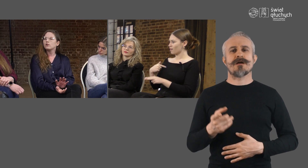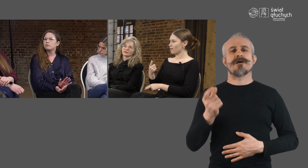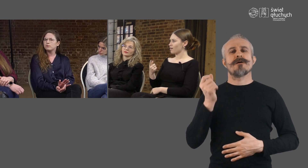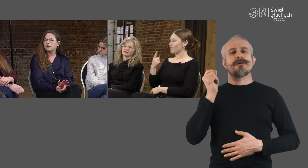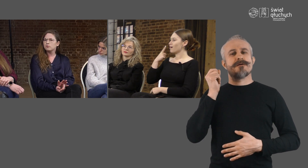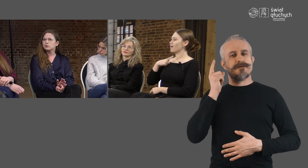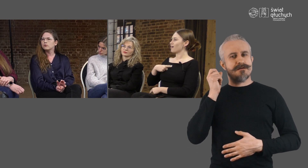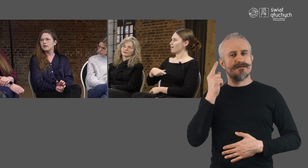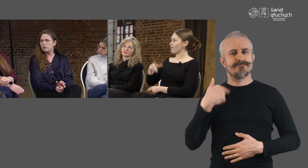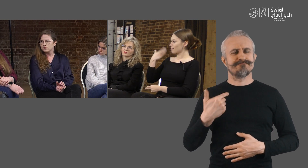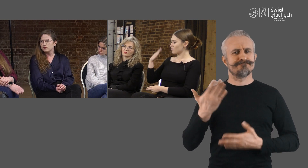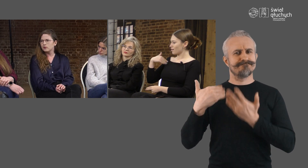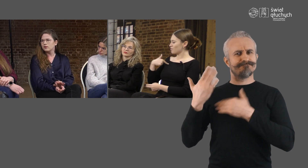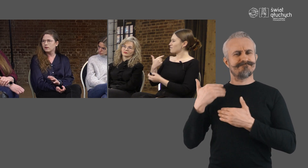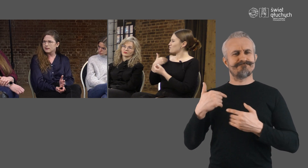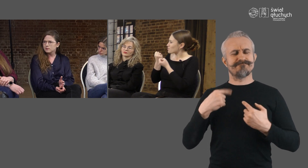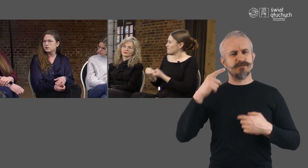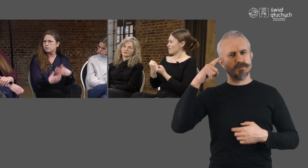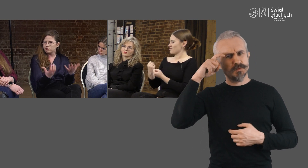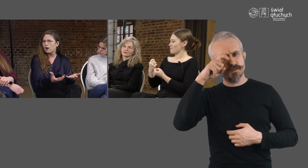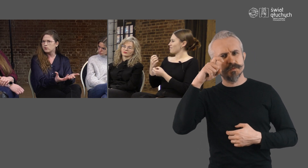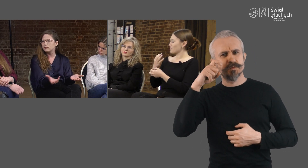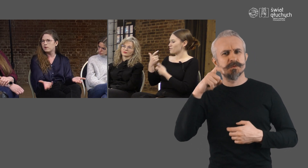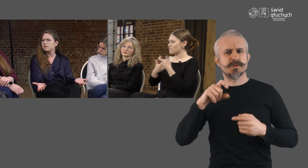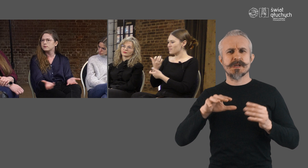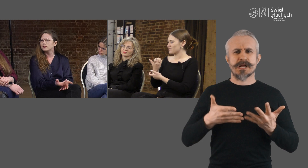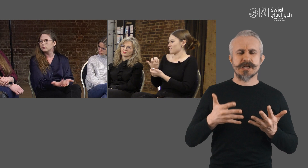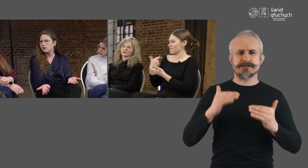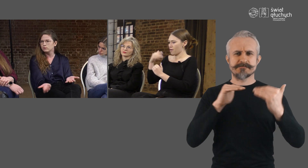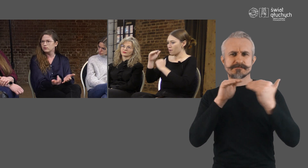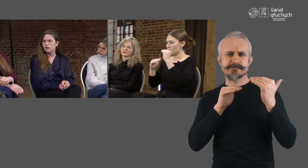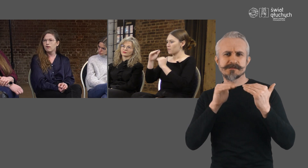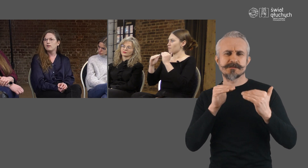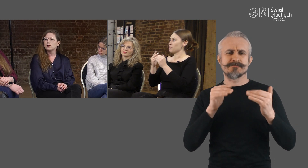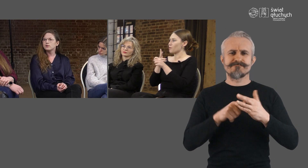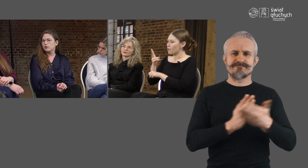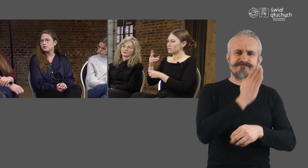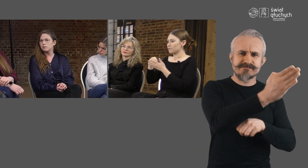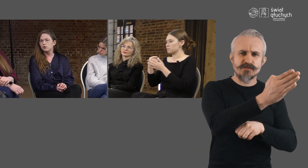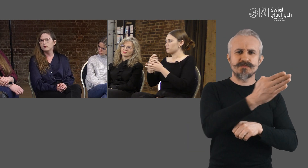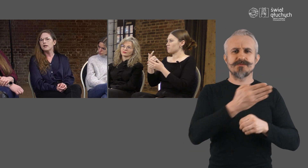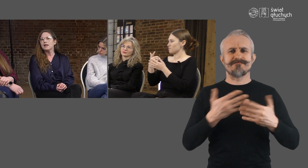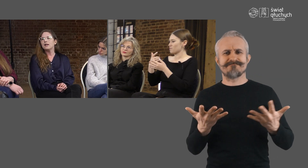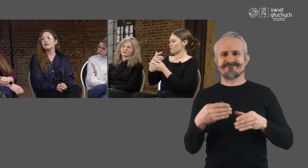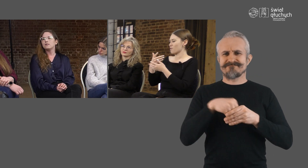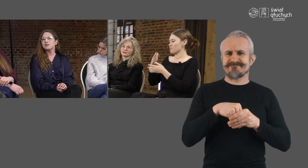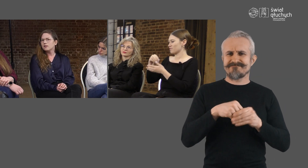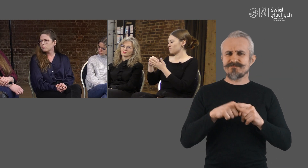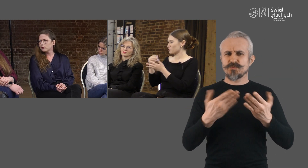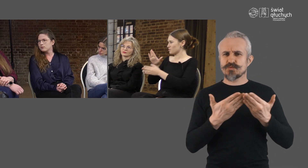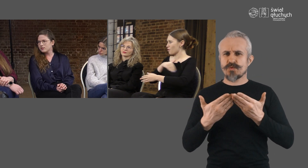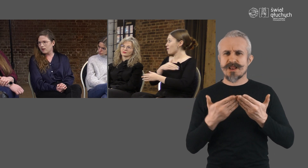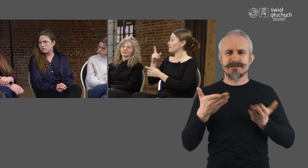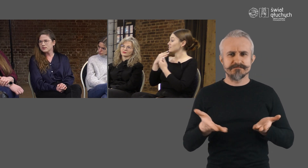sprawę, że odkąd pamiętam, utrudniałam sobie tę edukację, przecież miałam równe prawa przecież dostępu do różnych tam przedmiotów. I